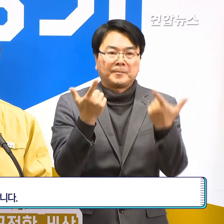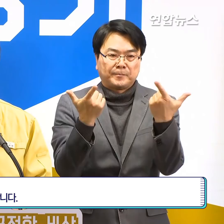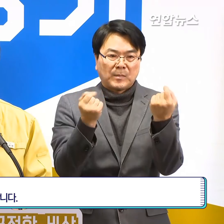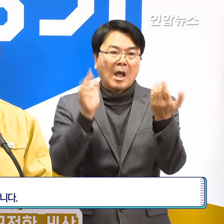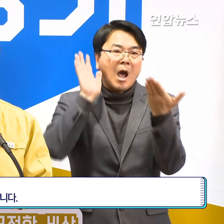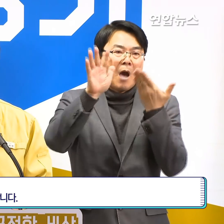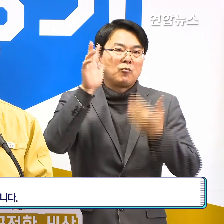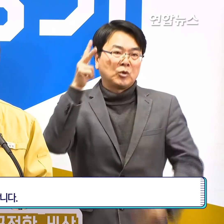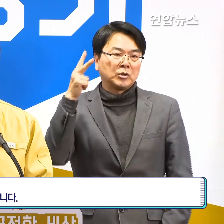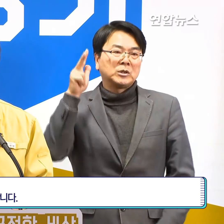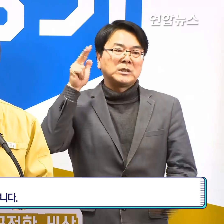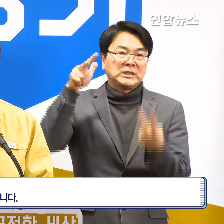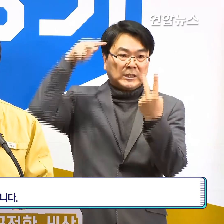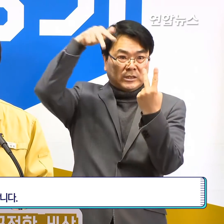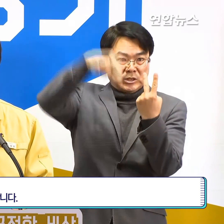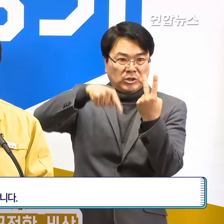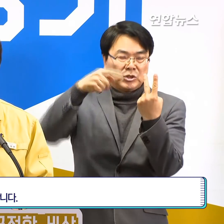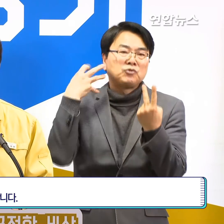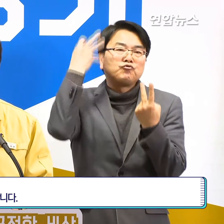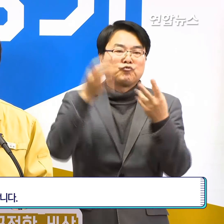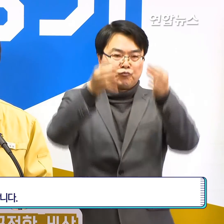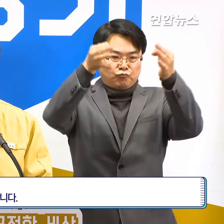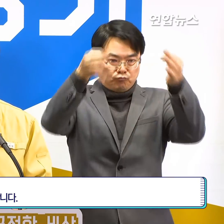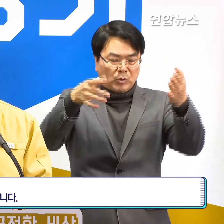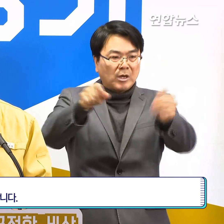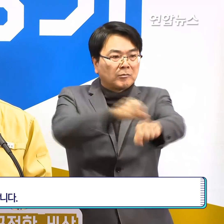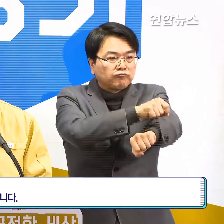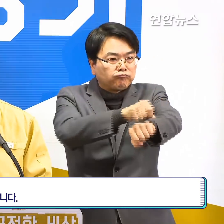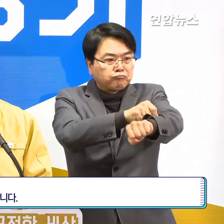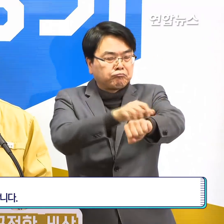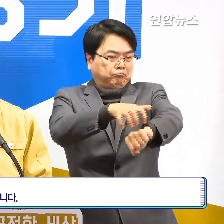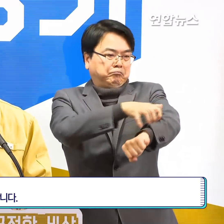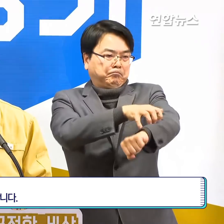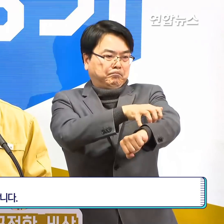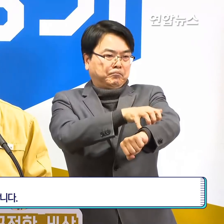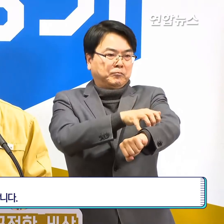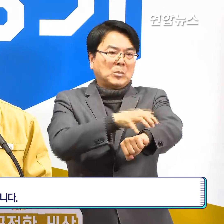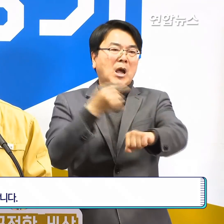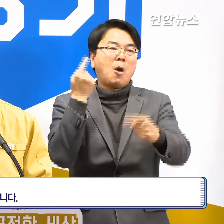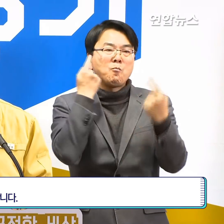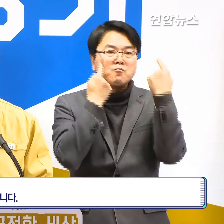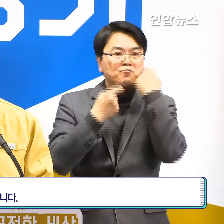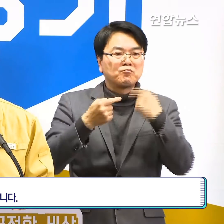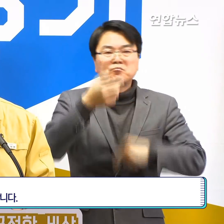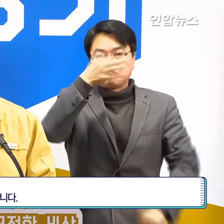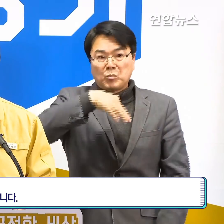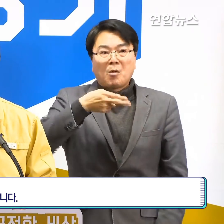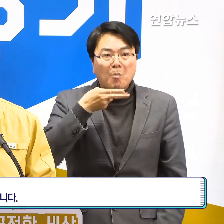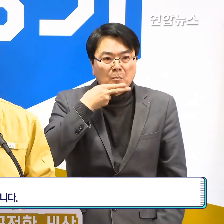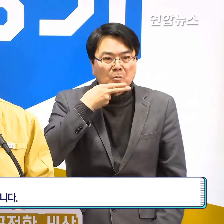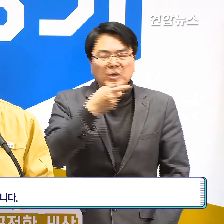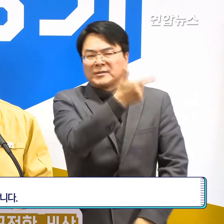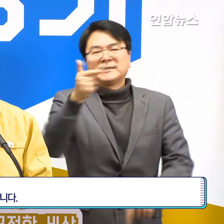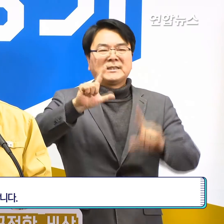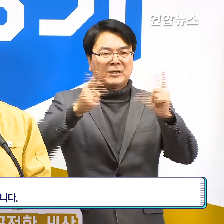2주간의 강제 폐쇄에 따른 불이익이나 불편은 크지 않을 것으로 판단합니다.